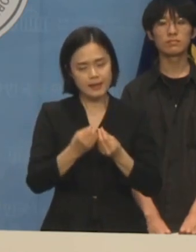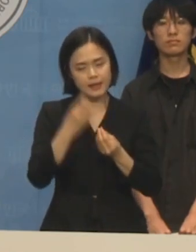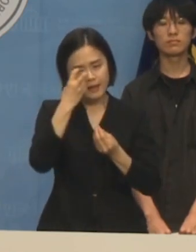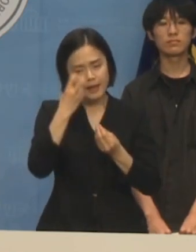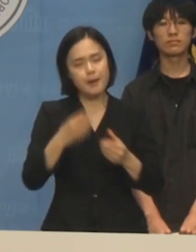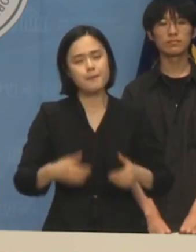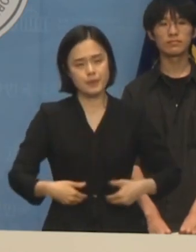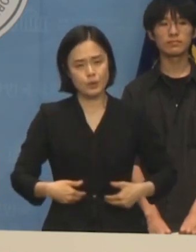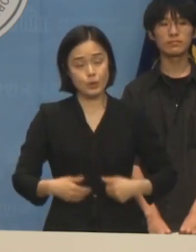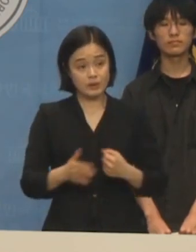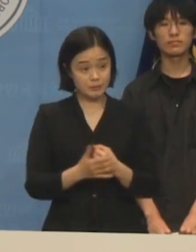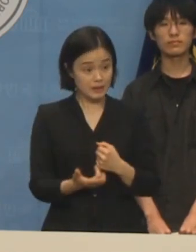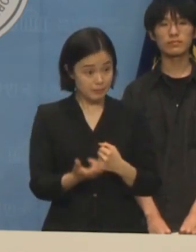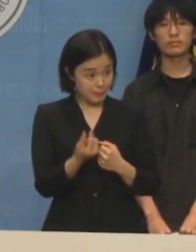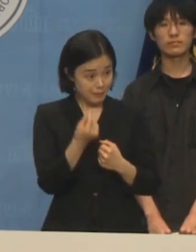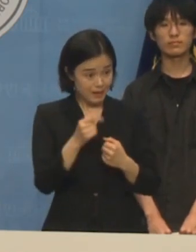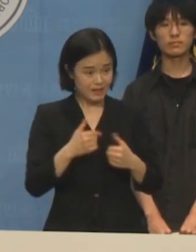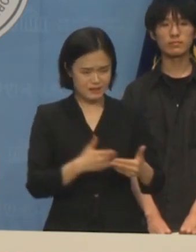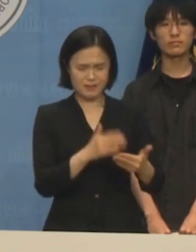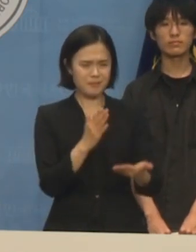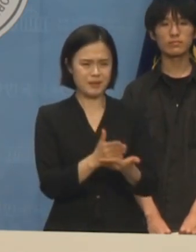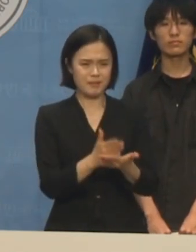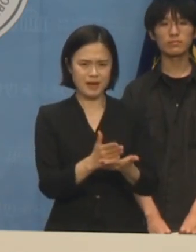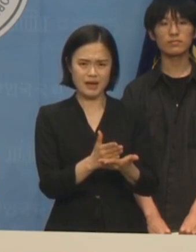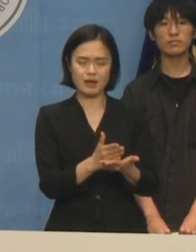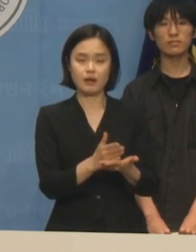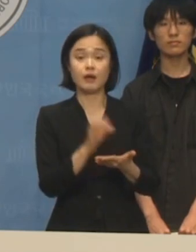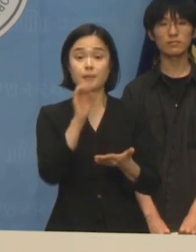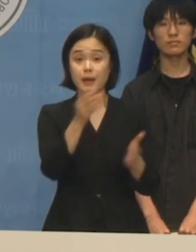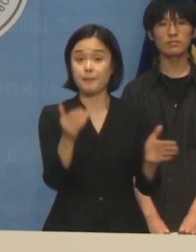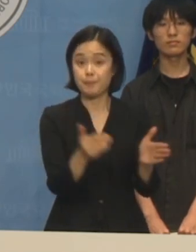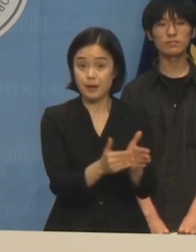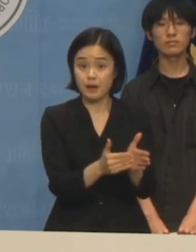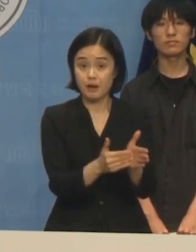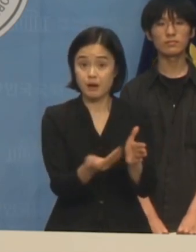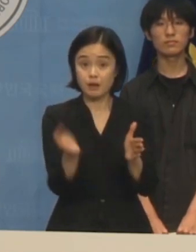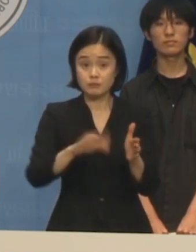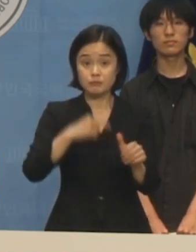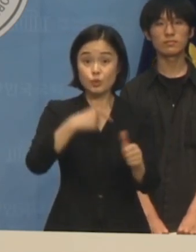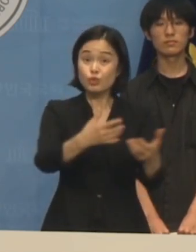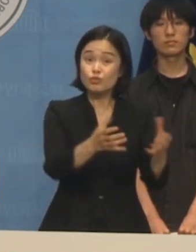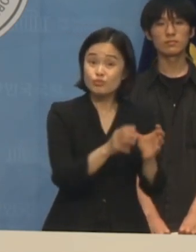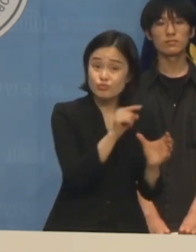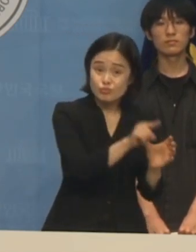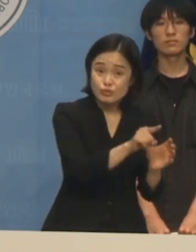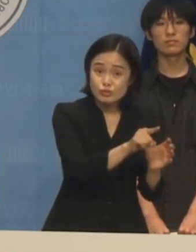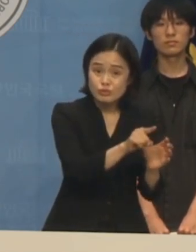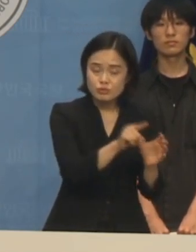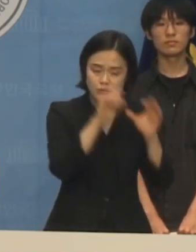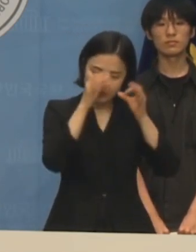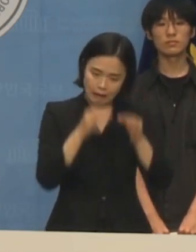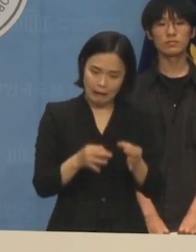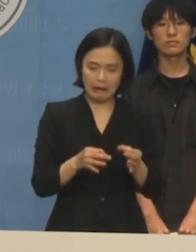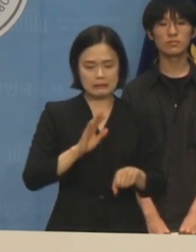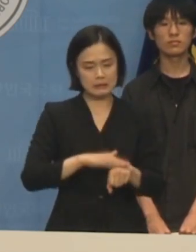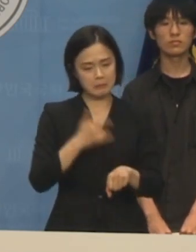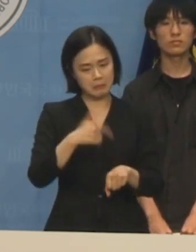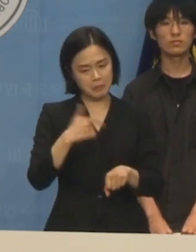그러나 교육부는 그 어떠한 반성과 준비 없이 무리하게 AI 디지털 교과서 사업 도입을